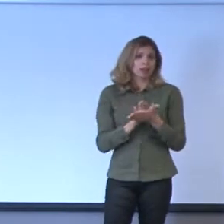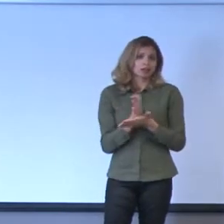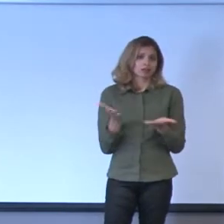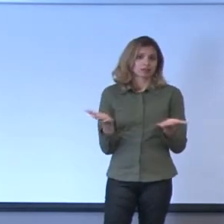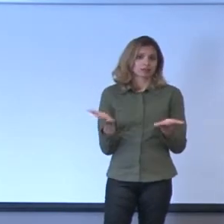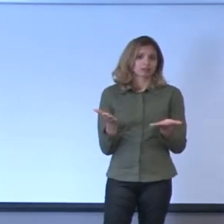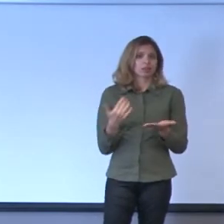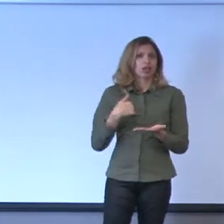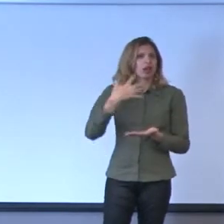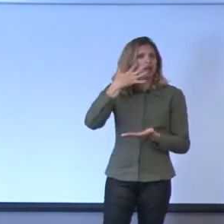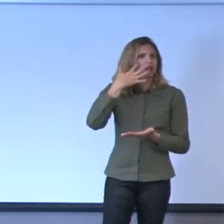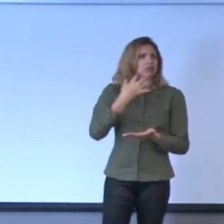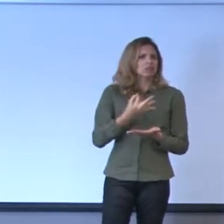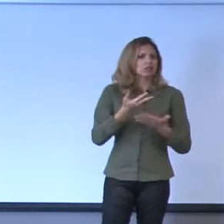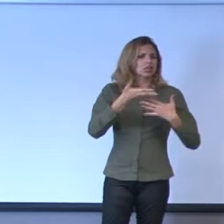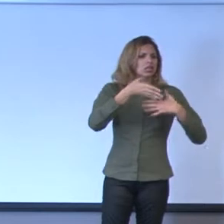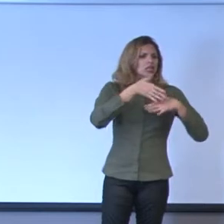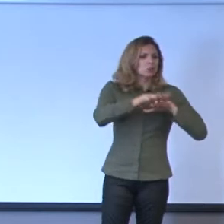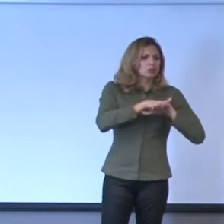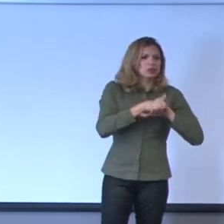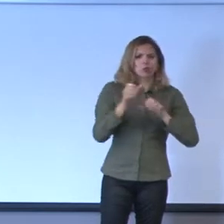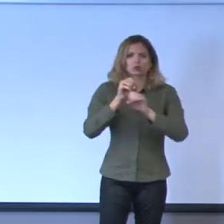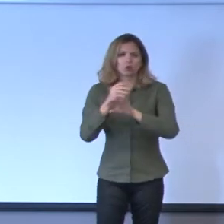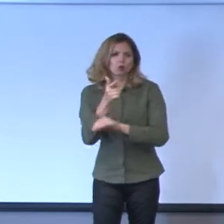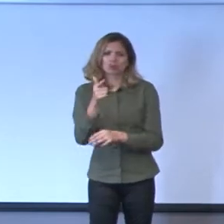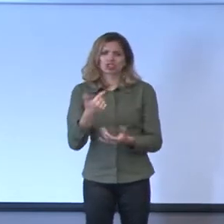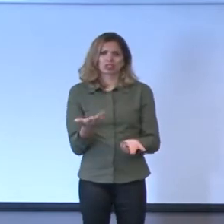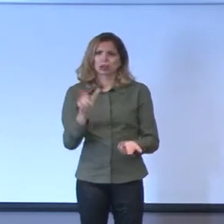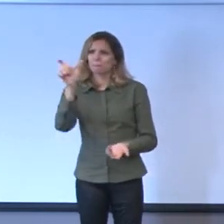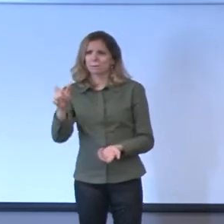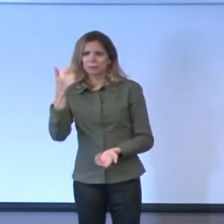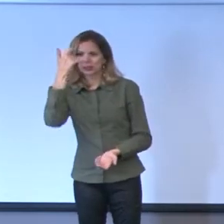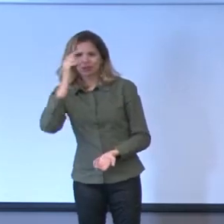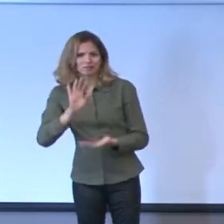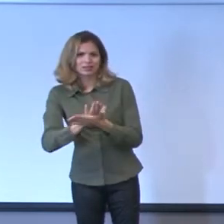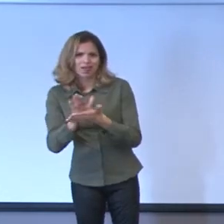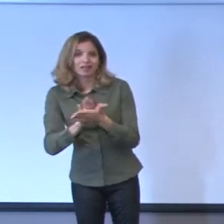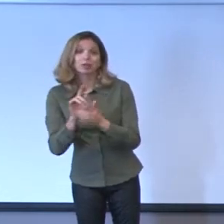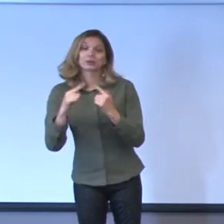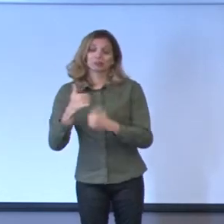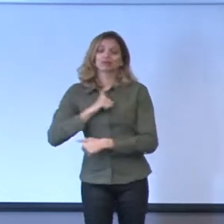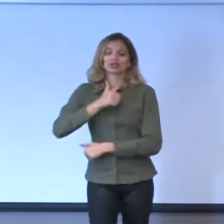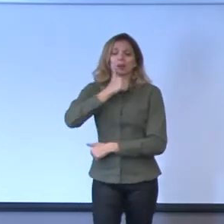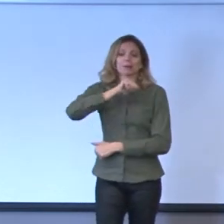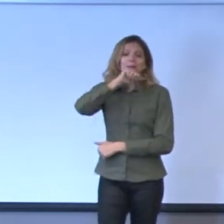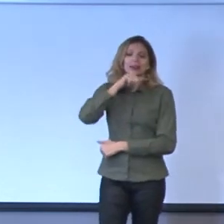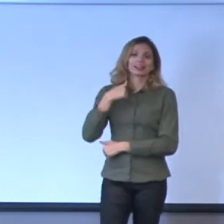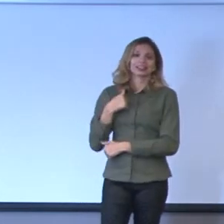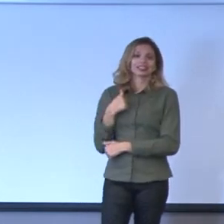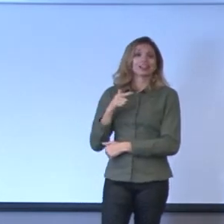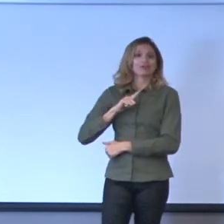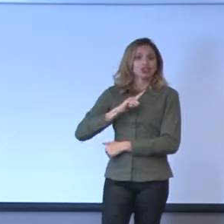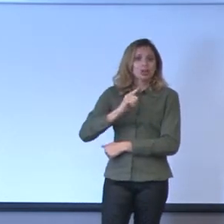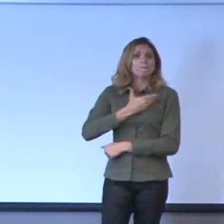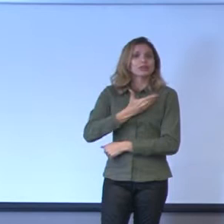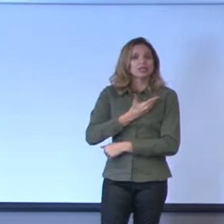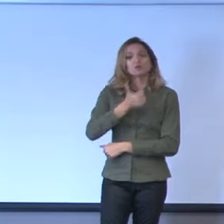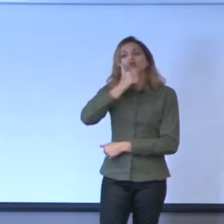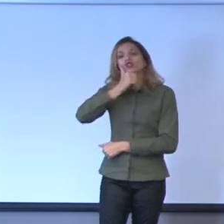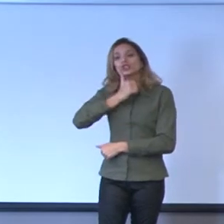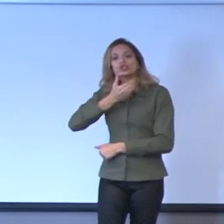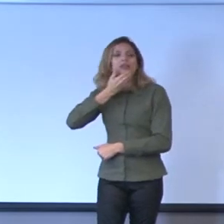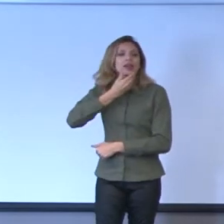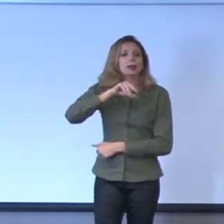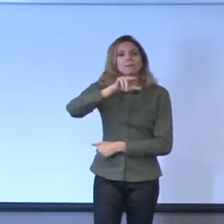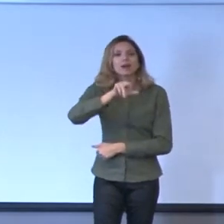esse conceito escola inclusiva nem passava pela cabeça das pessoas. Mas eu tinha uma mãe, eu tinha amigos, eu tinha irmãos,